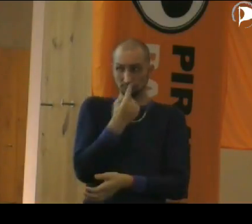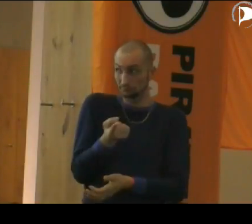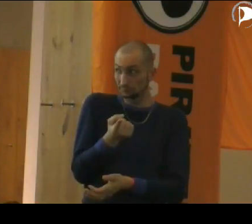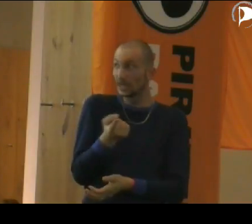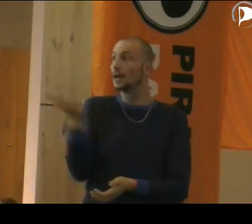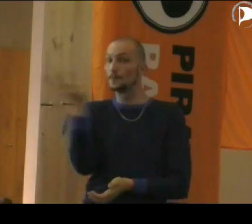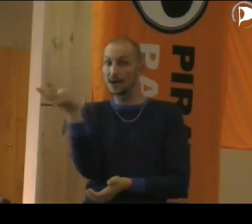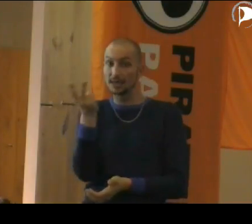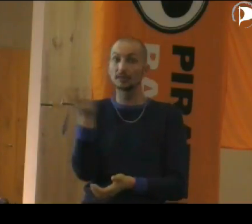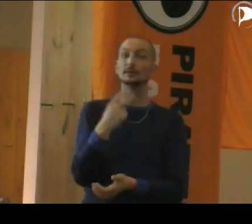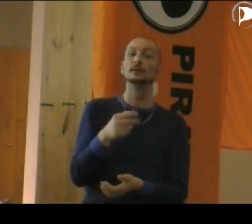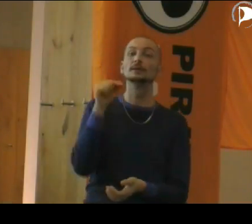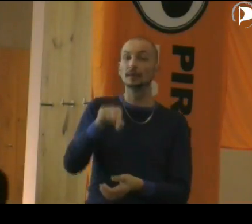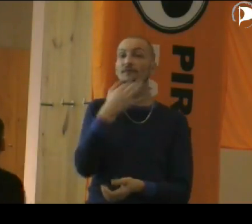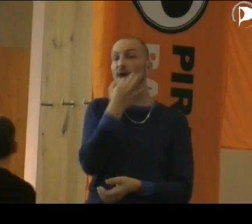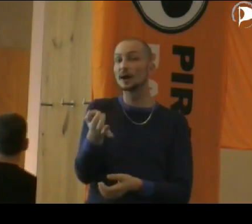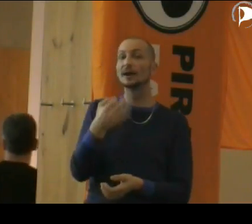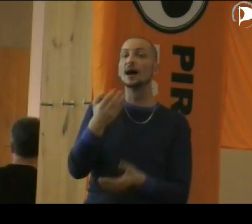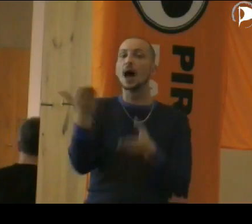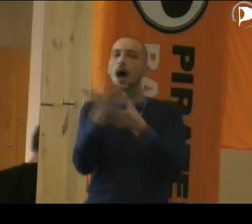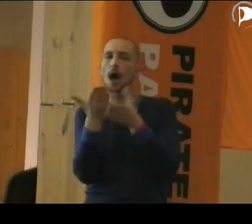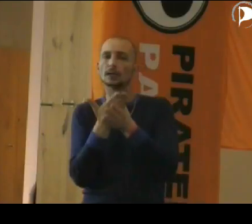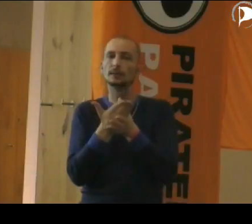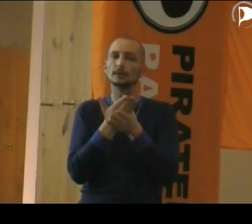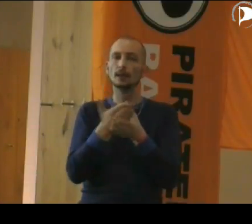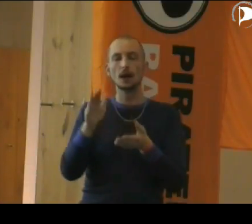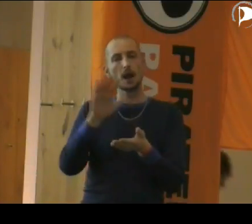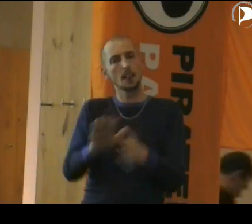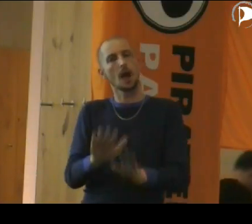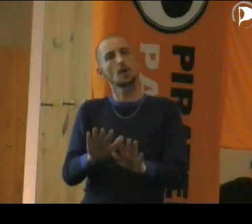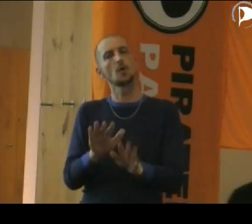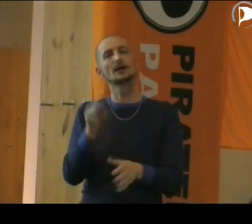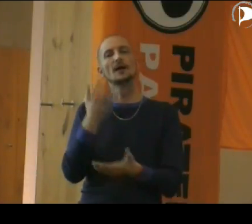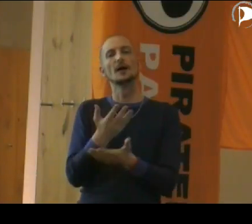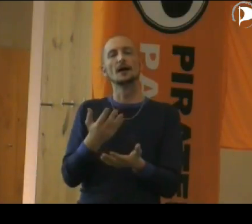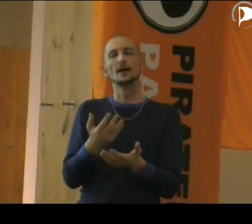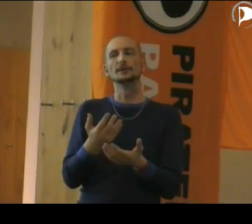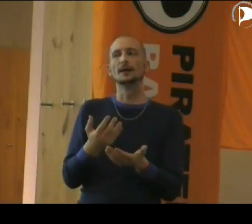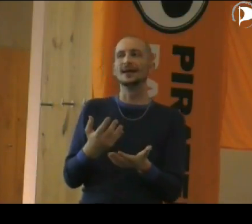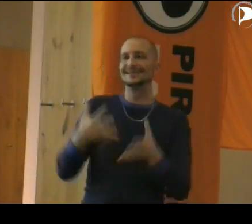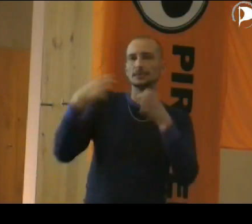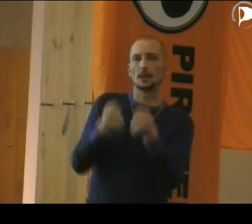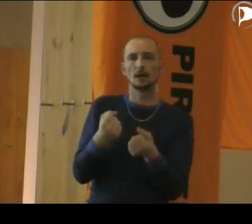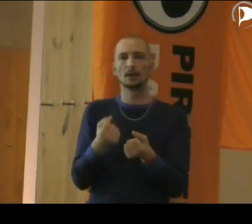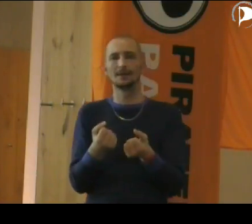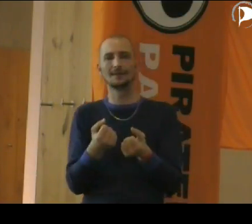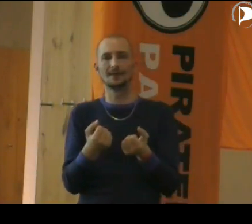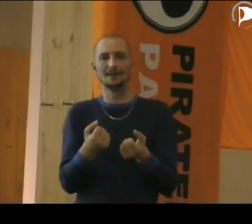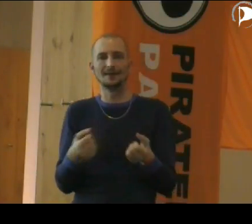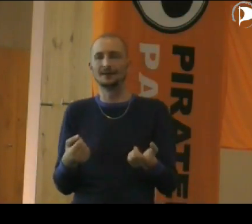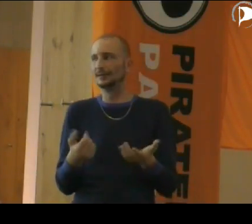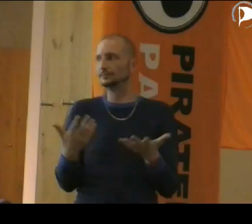beide aktien auf gewarnt wie ist die sicherheit ja sichergestellt normalen